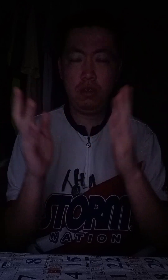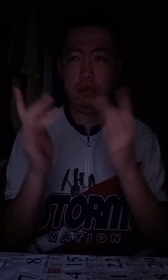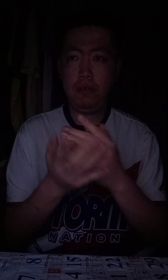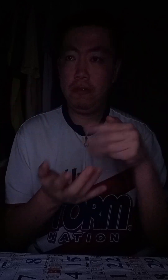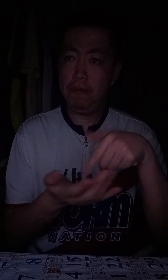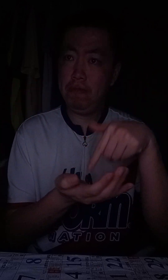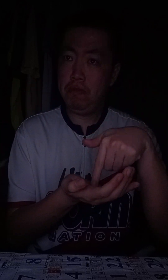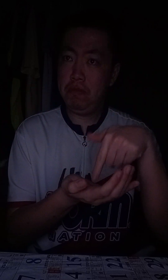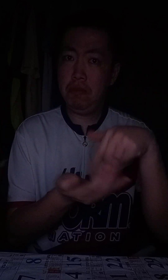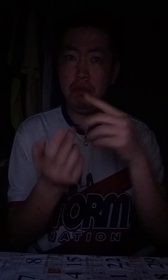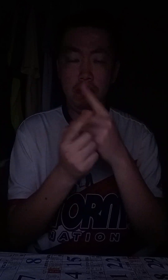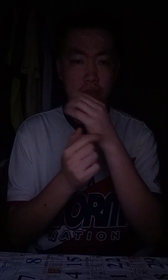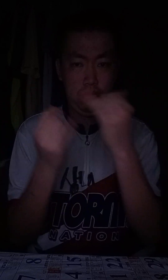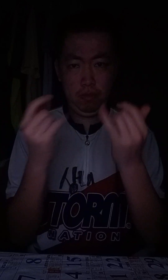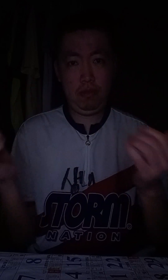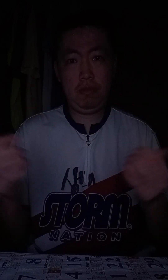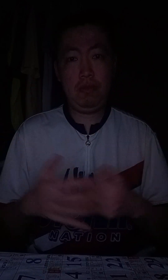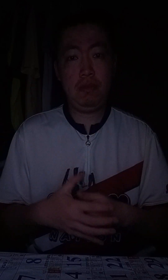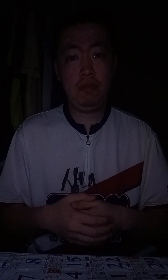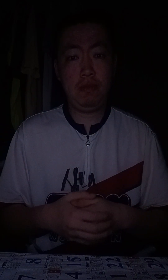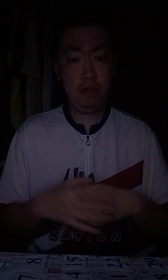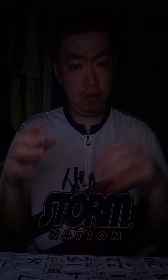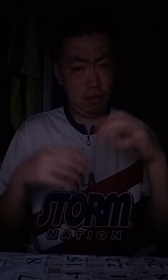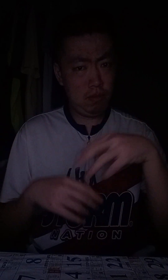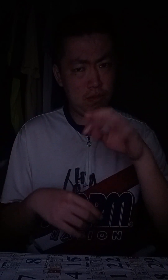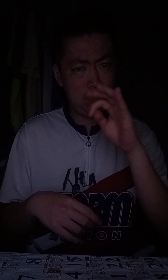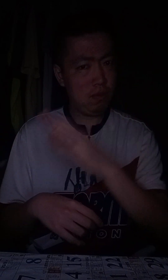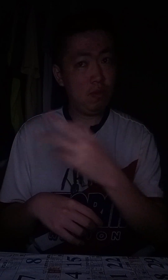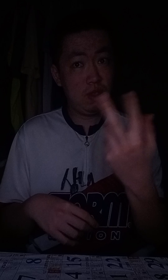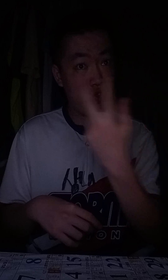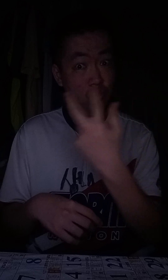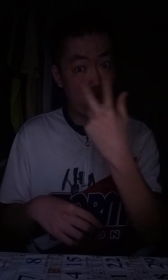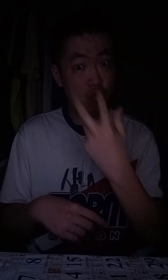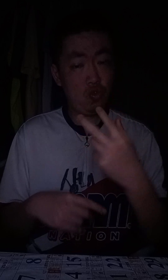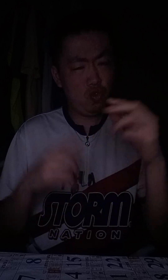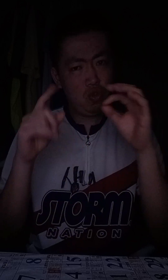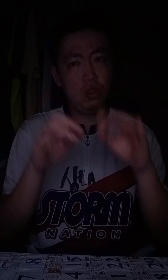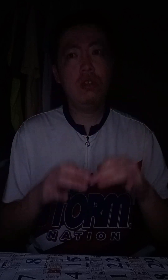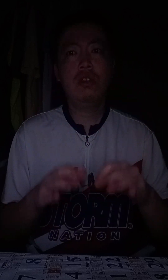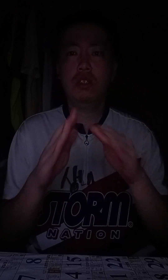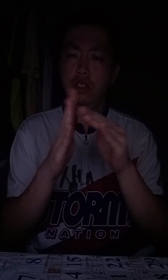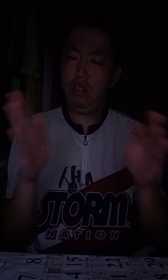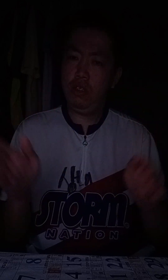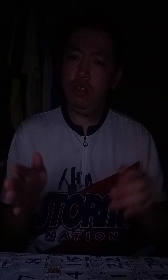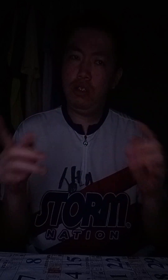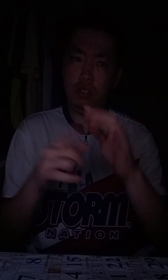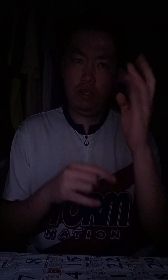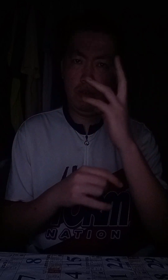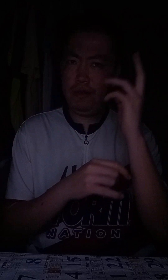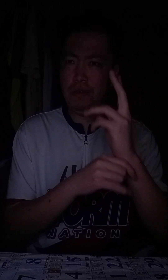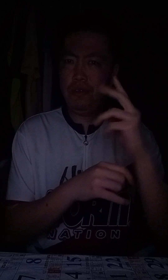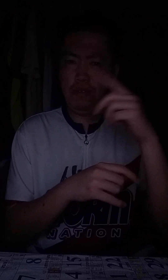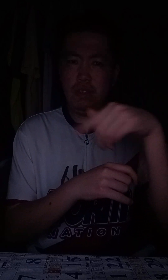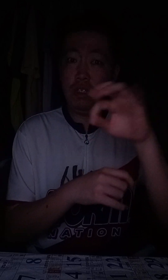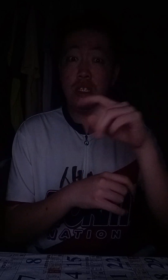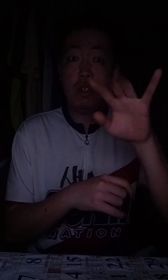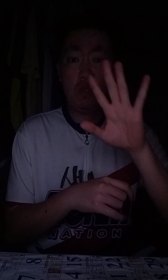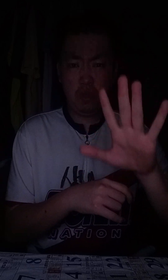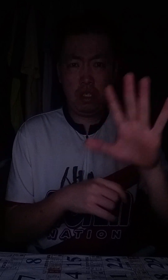보고 있어요. 경찰이 정확한 사고 경위를 조사하고 있는 가운데 전주기상지청은 사고 당시 시간당 5mm